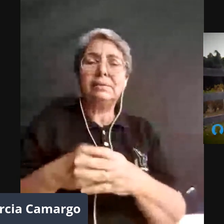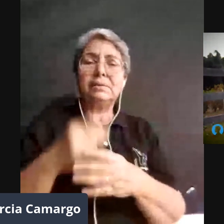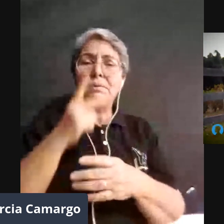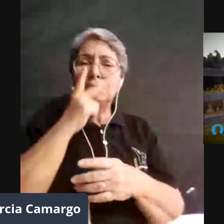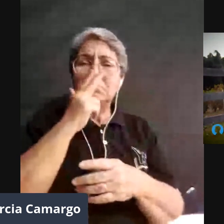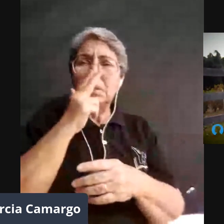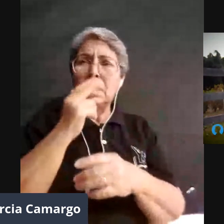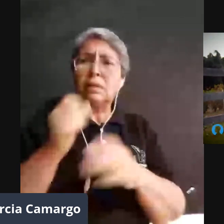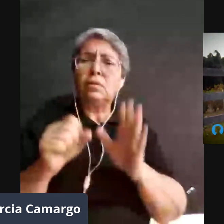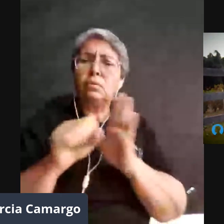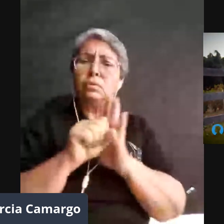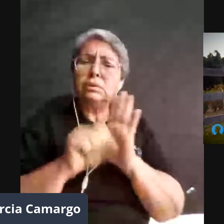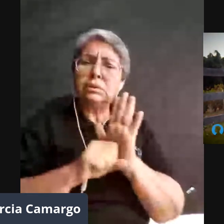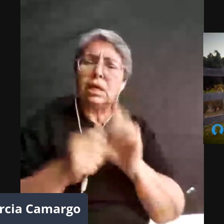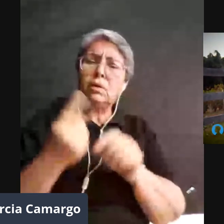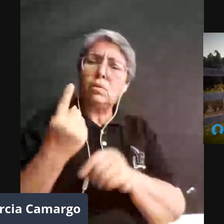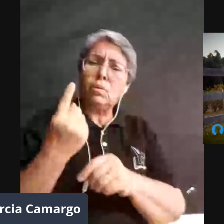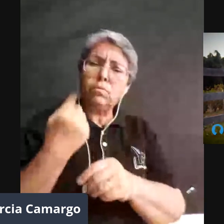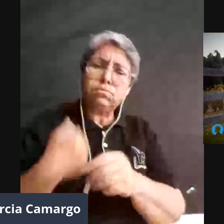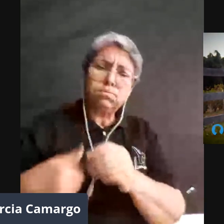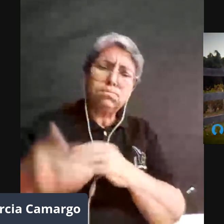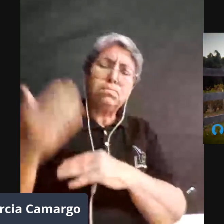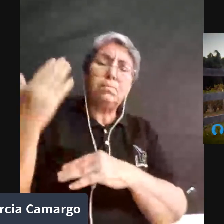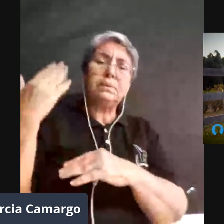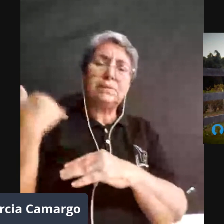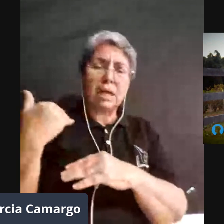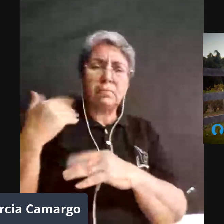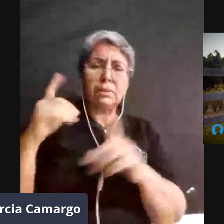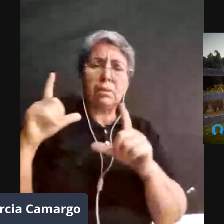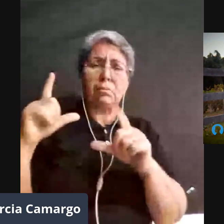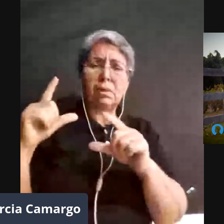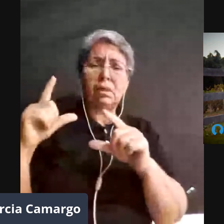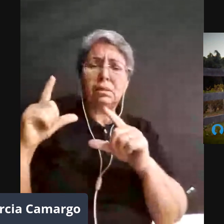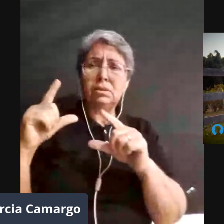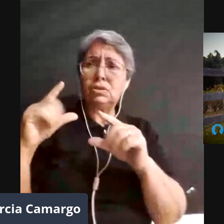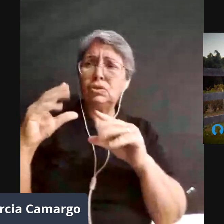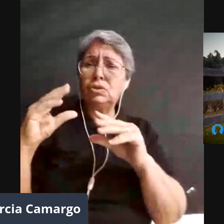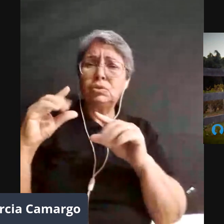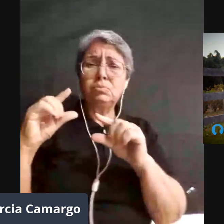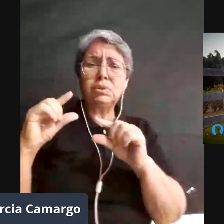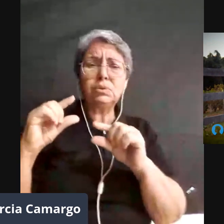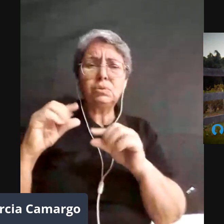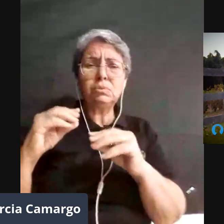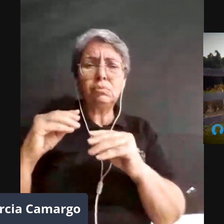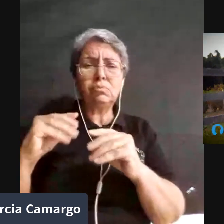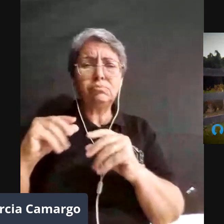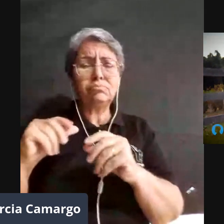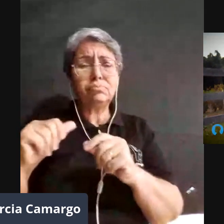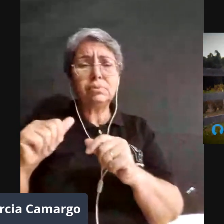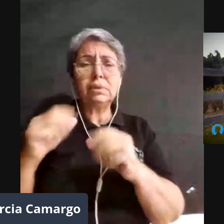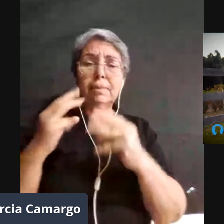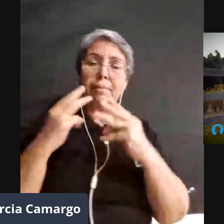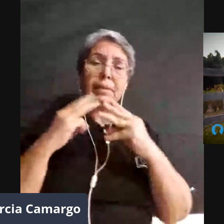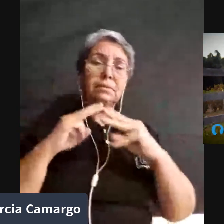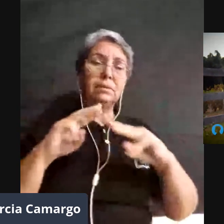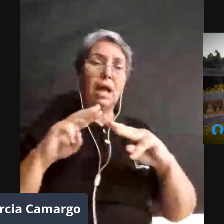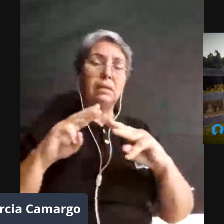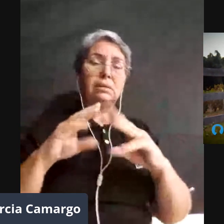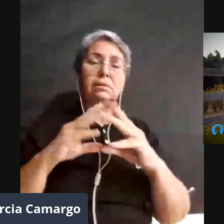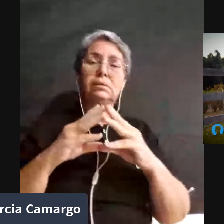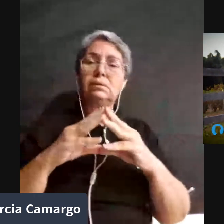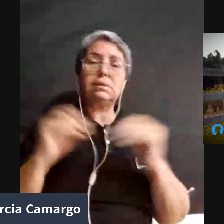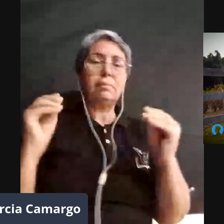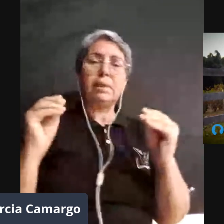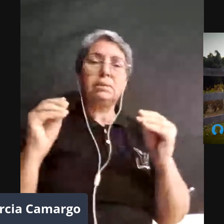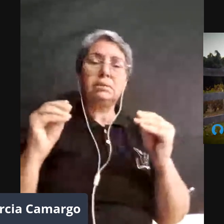século atrás foram diminuindo de intensidade e, em muitos casos, se extinguiram e até desapareceram.